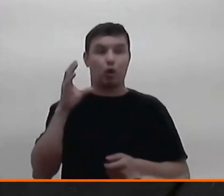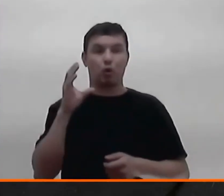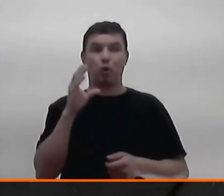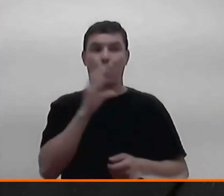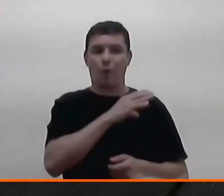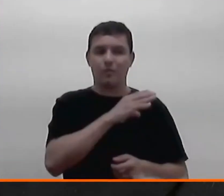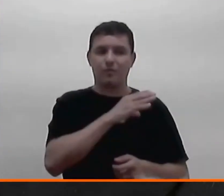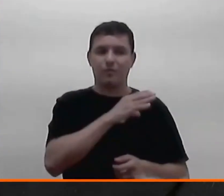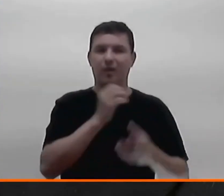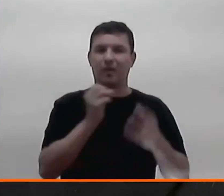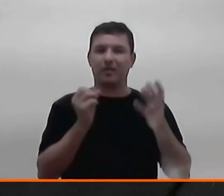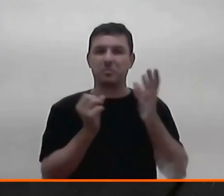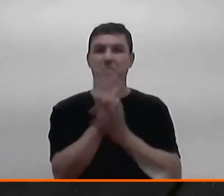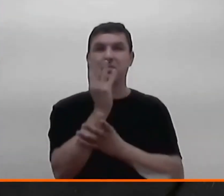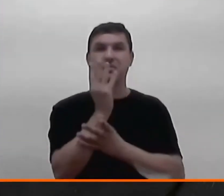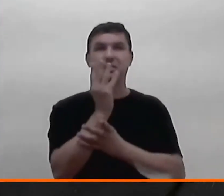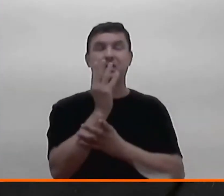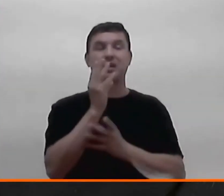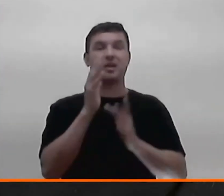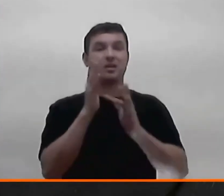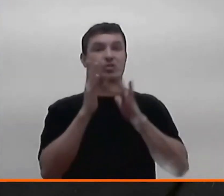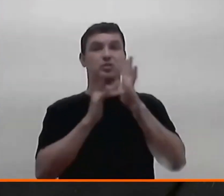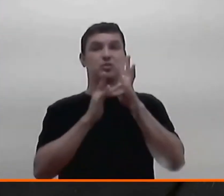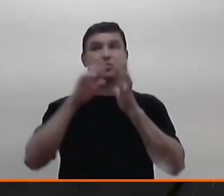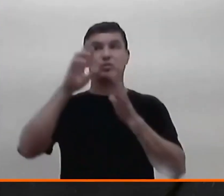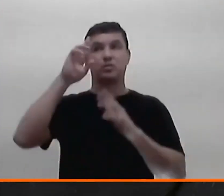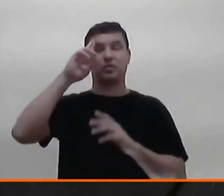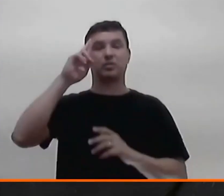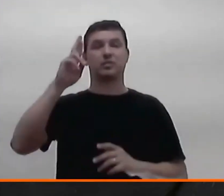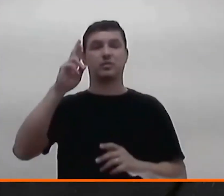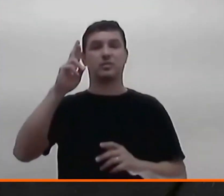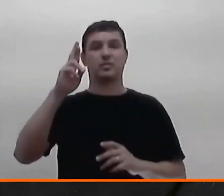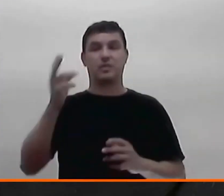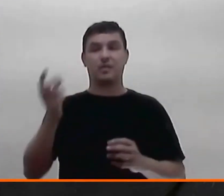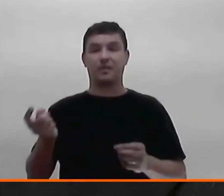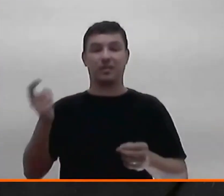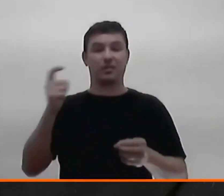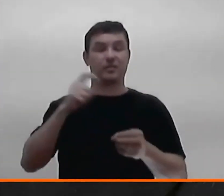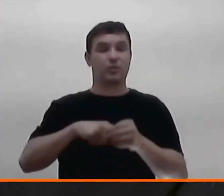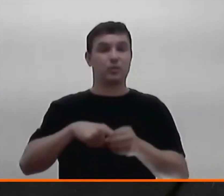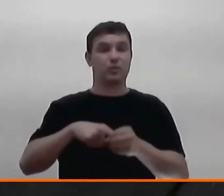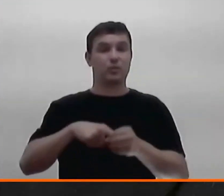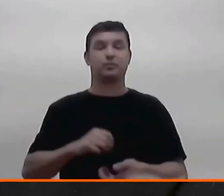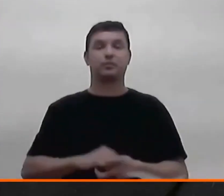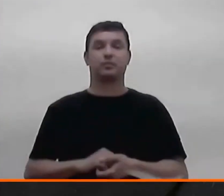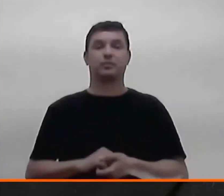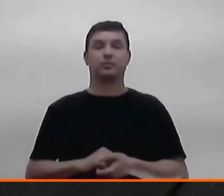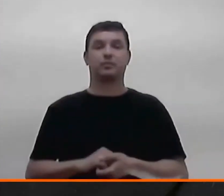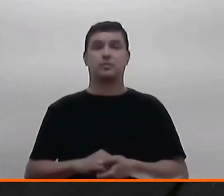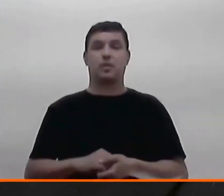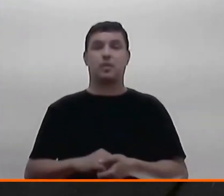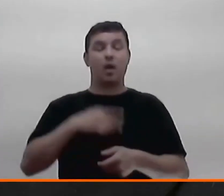só aqui, em Filipenses capítulo 2,